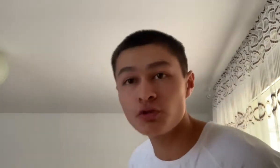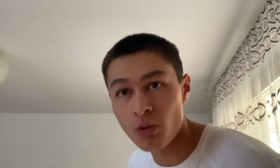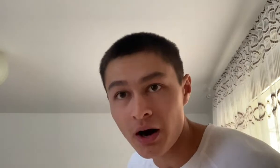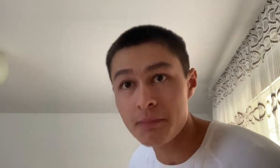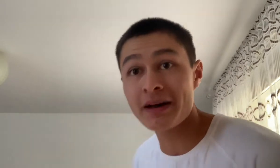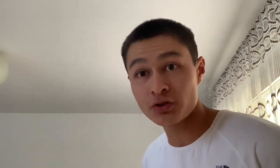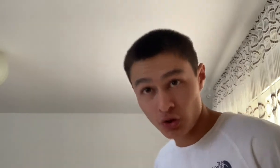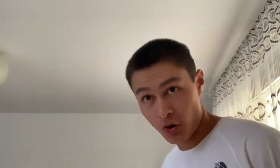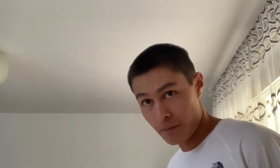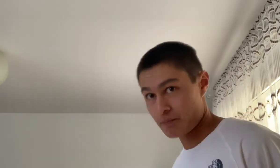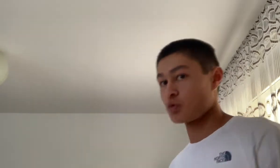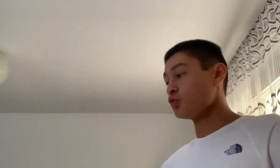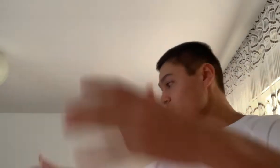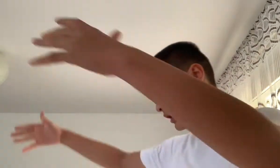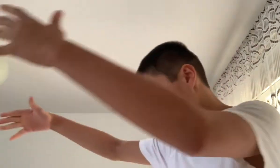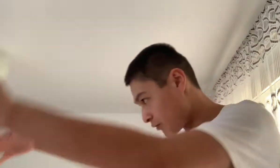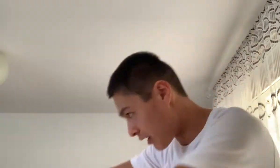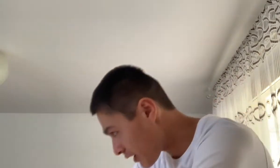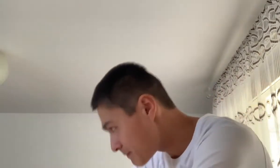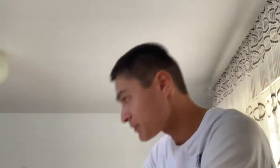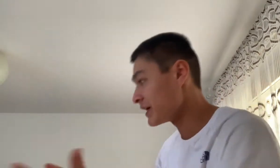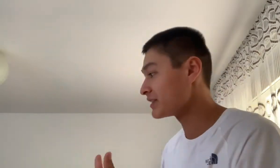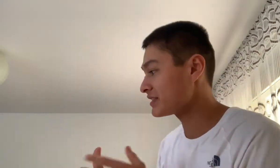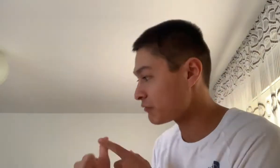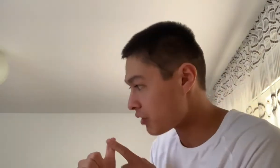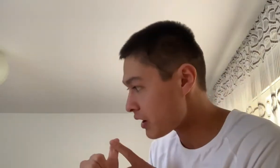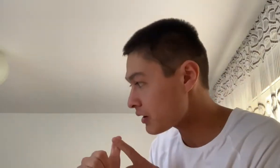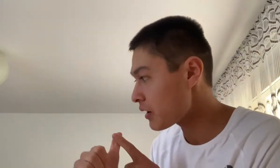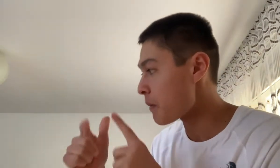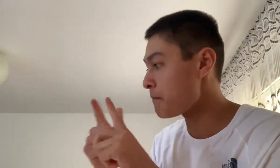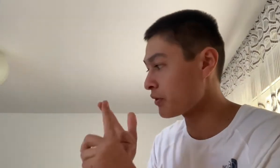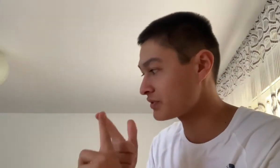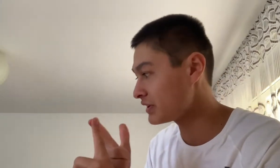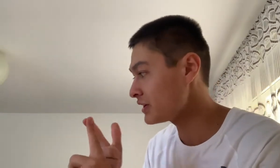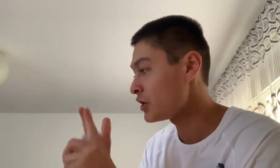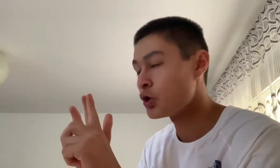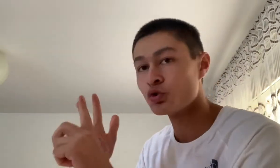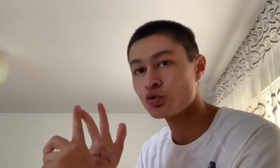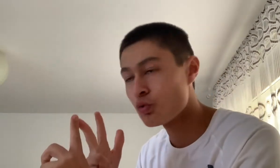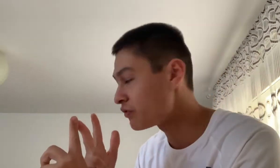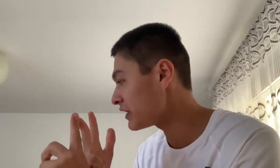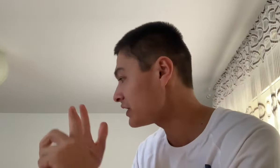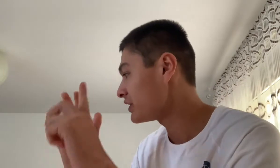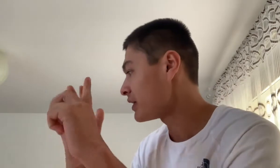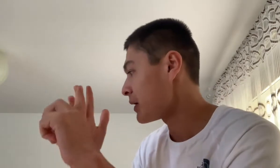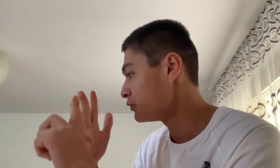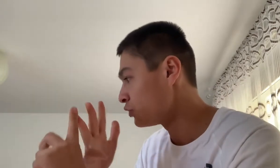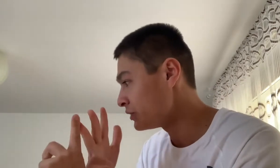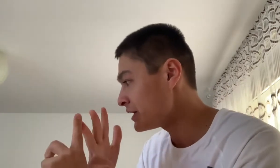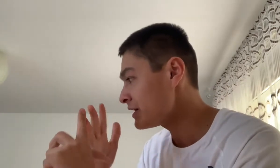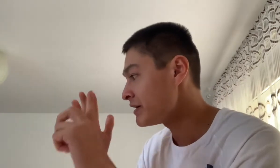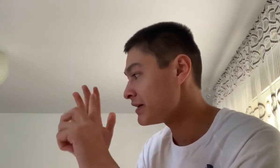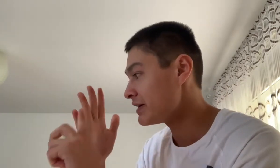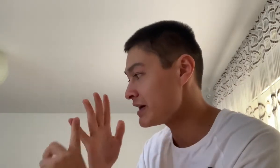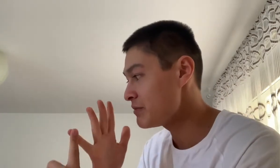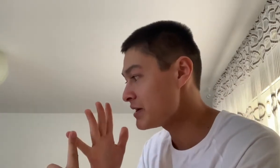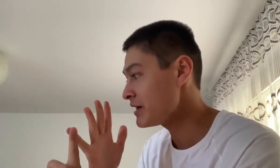vouloir. Maintenant, nous allons voir savoir, penser, trouver, donner, aimer,